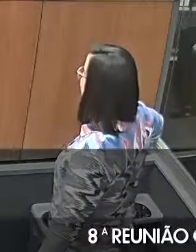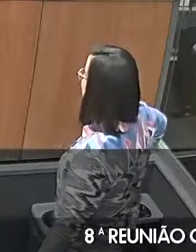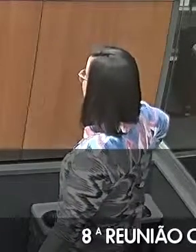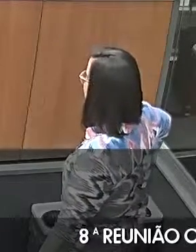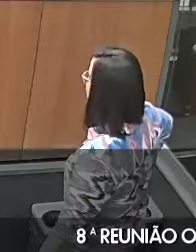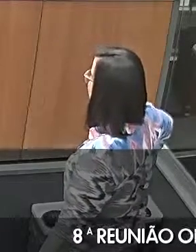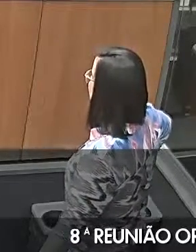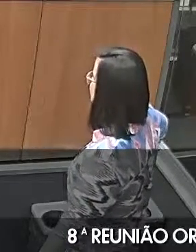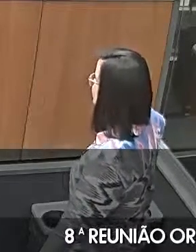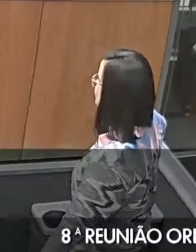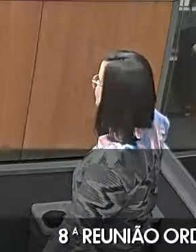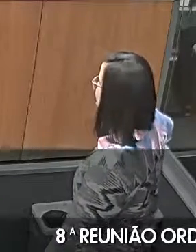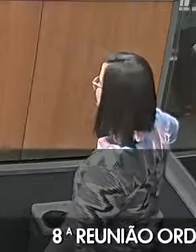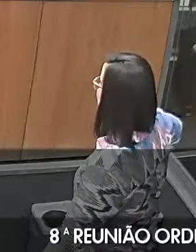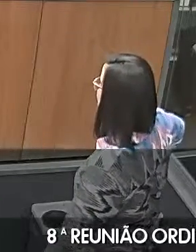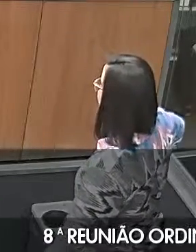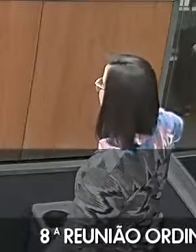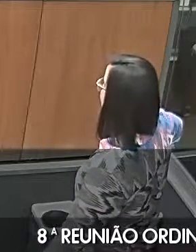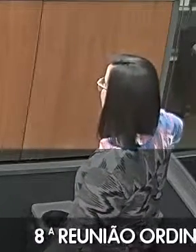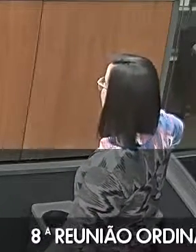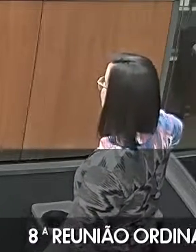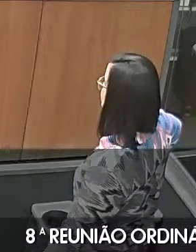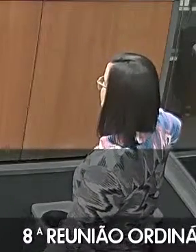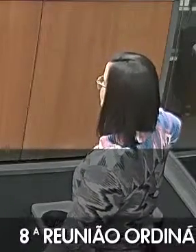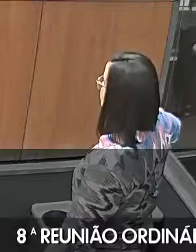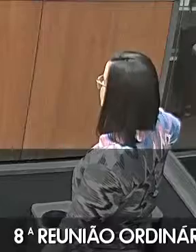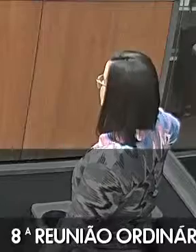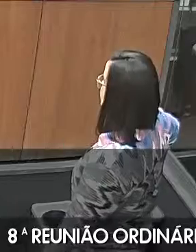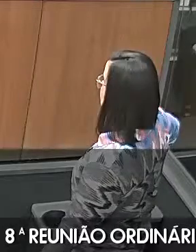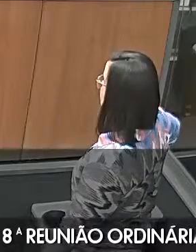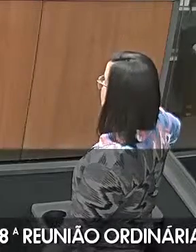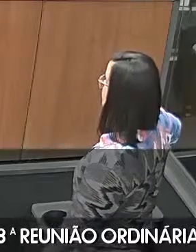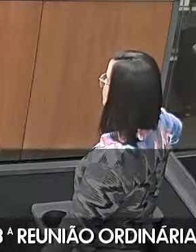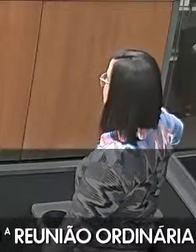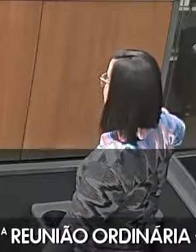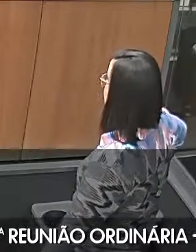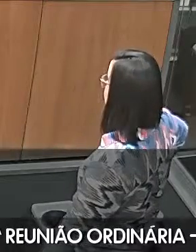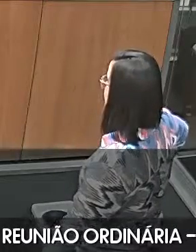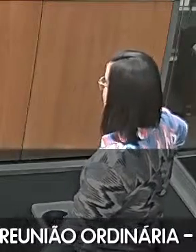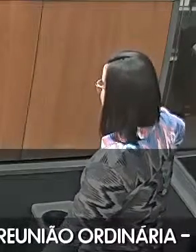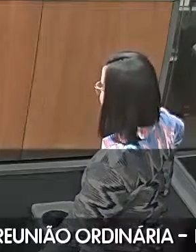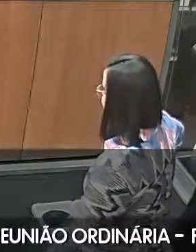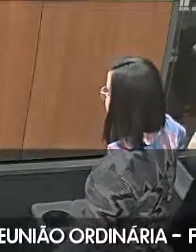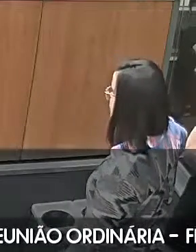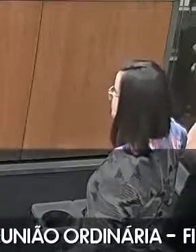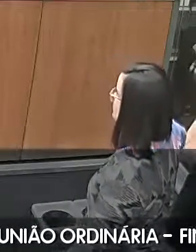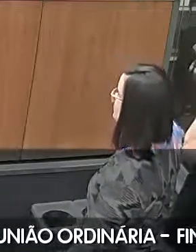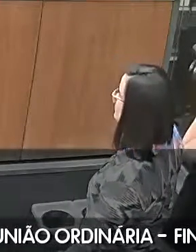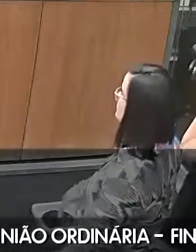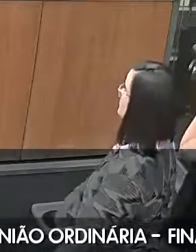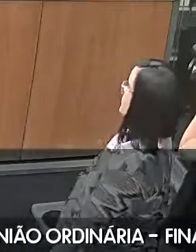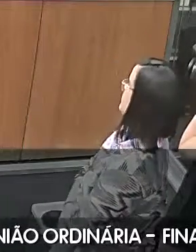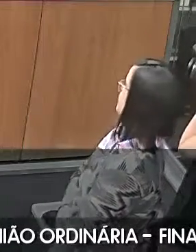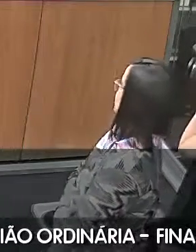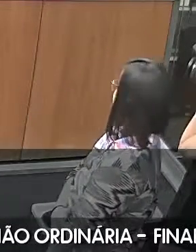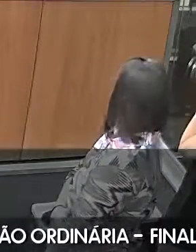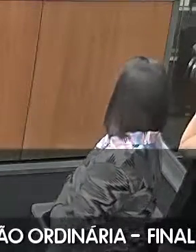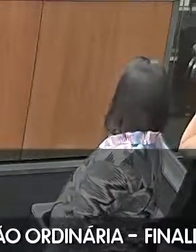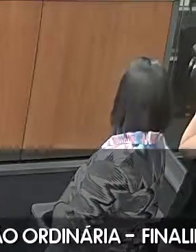Em votação os requerimentos, cada um por sua vez. Os deputados que o aprovam permaneçam como se encontram. Aprovados